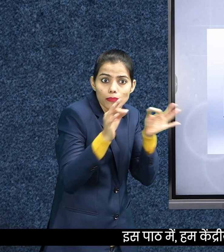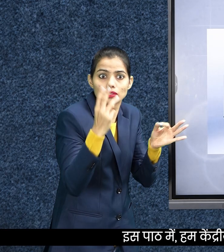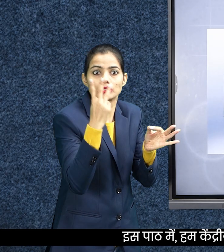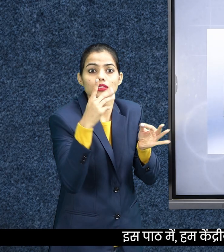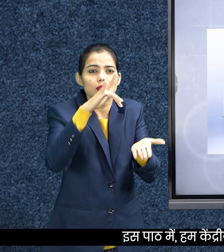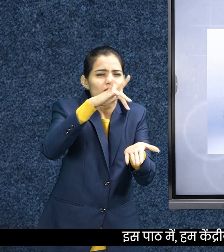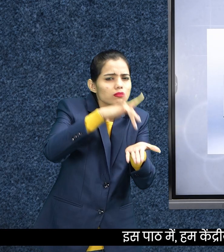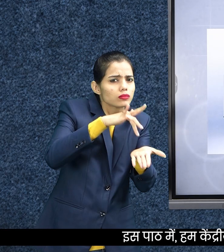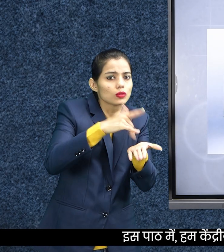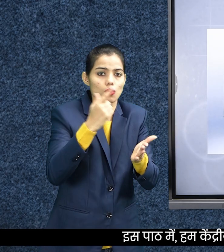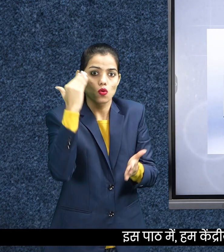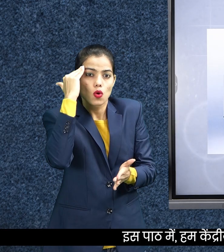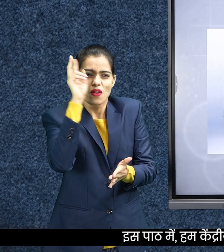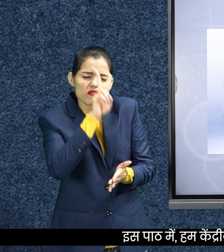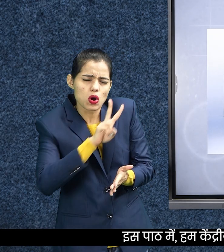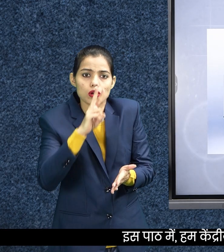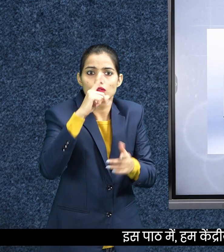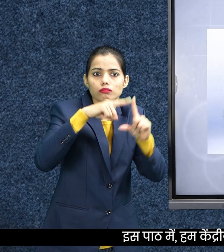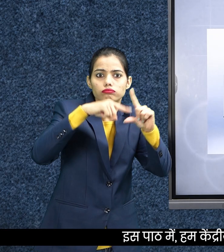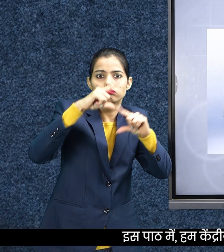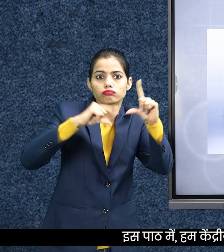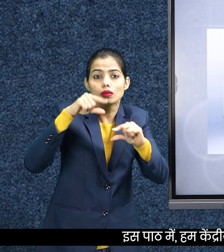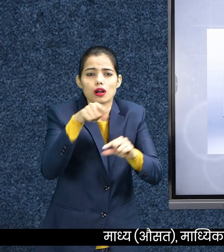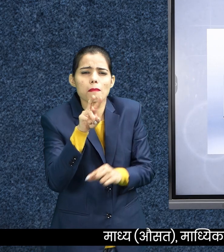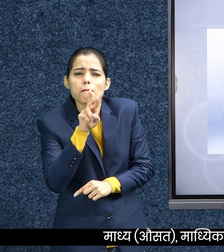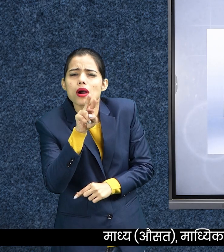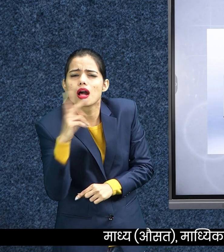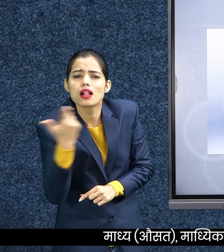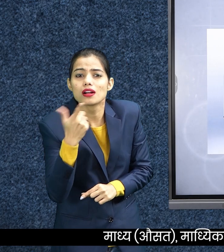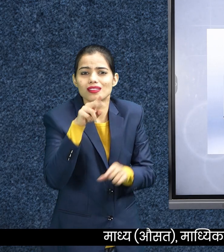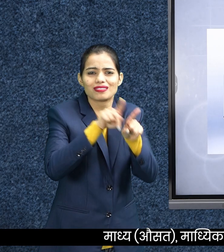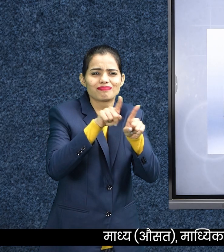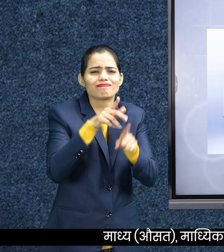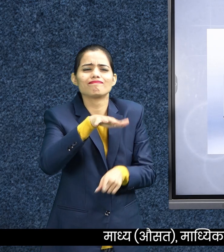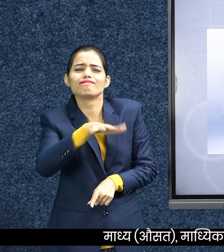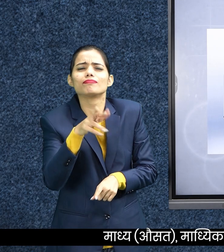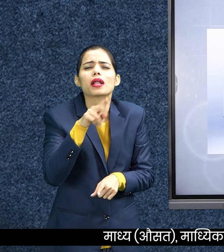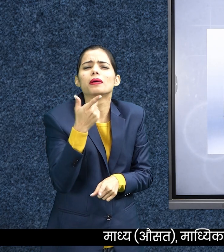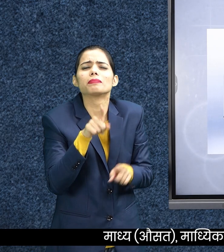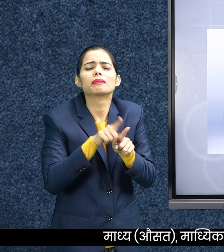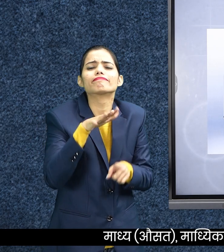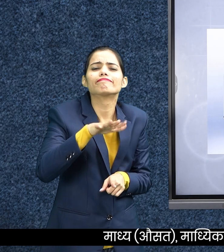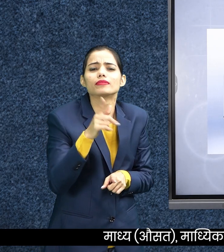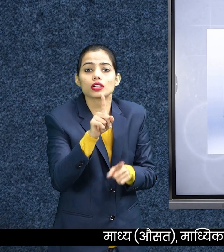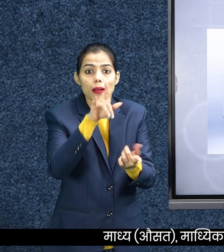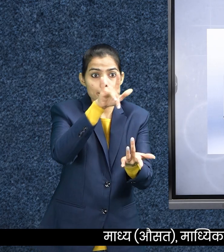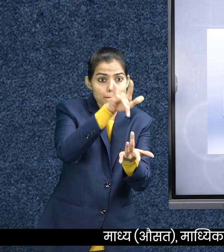उपयोग में तल्लीन होंगे: माध्य, औसत, माध्यिका, मध्य